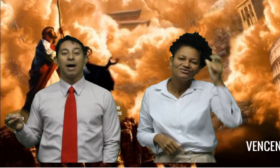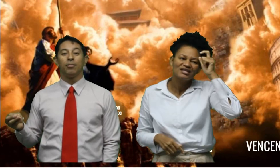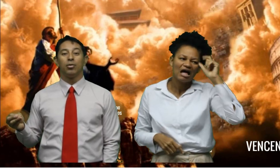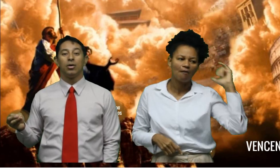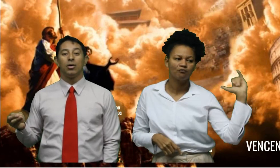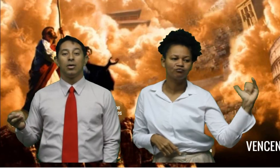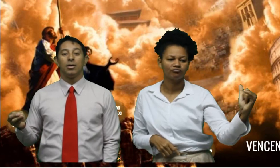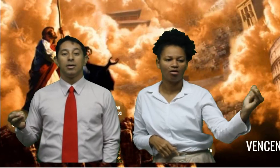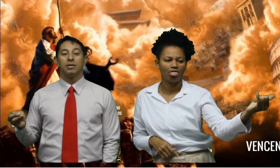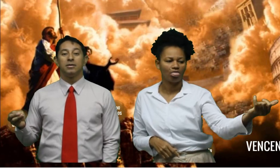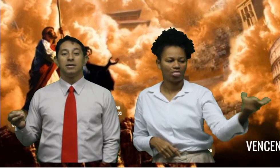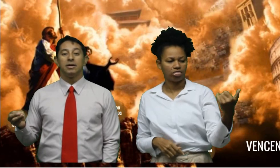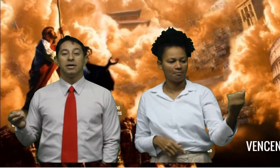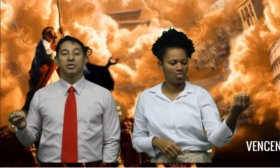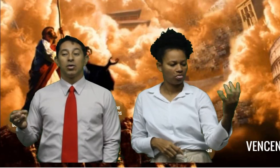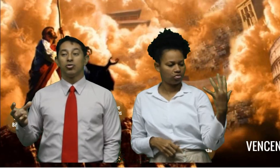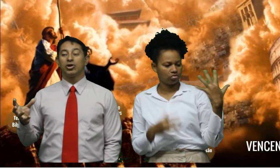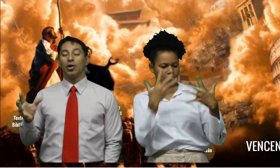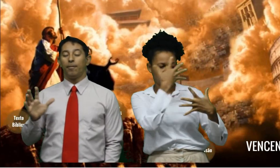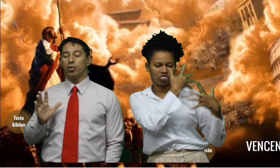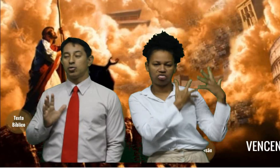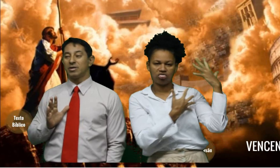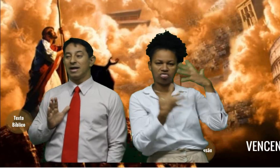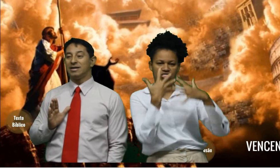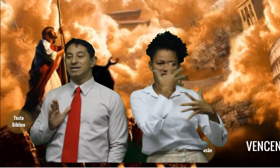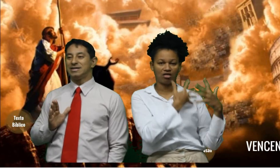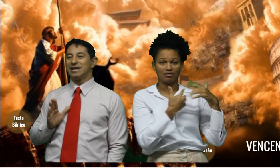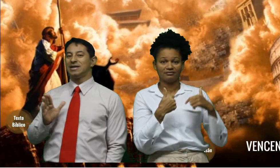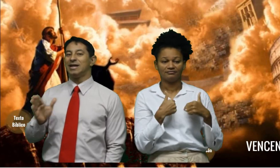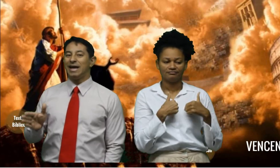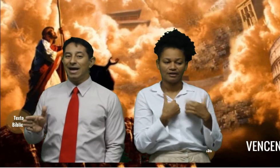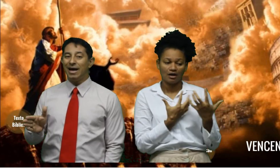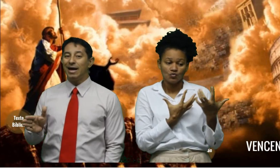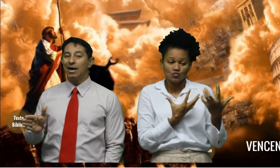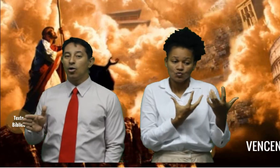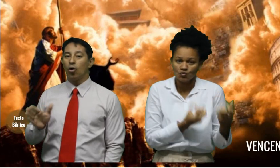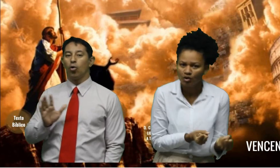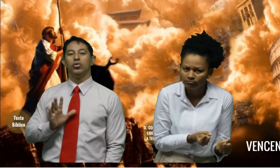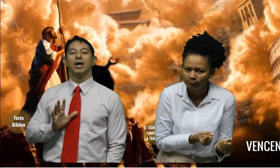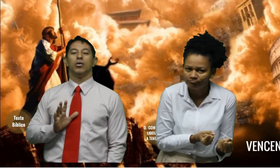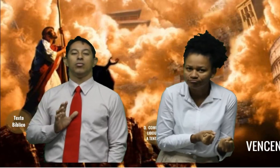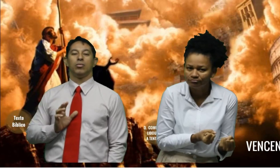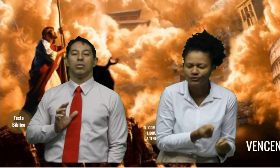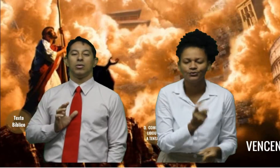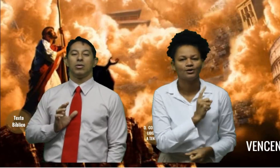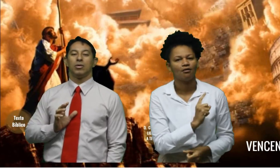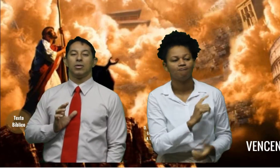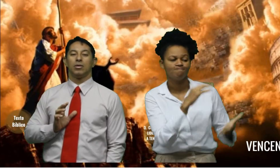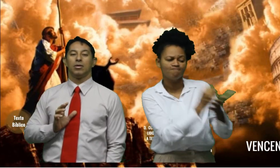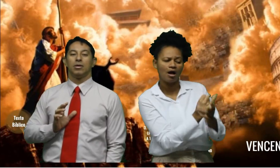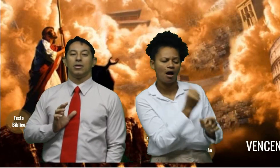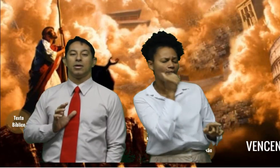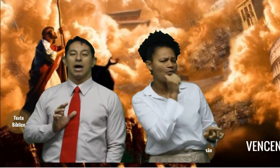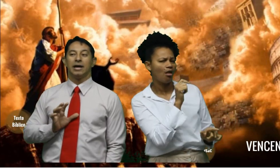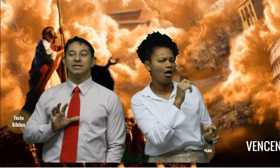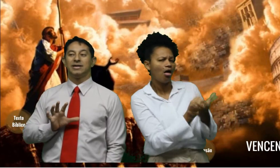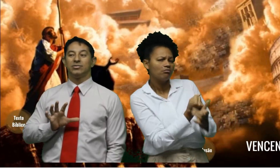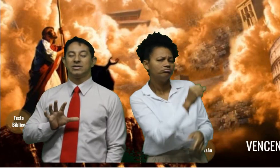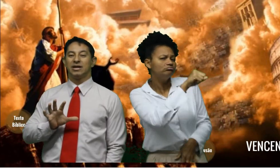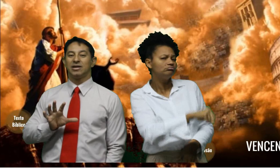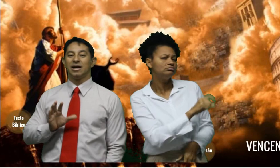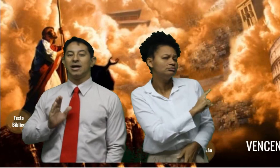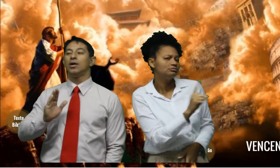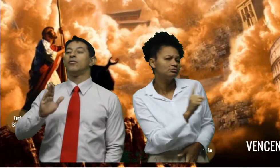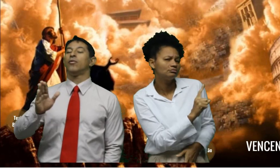o diabo. Então eu tenho a oportunidade de ceder ou não. Aí se